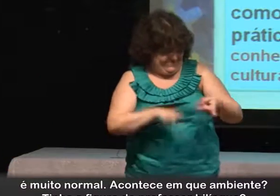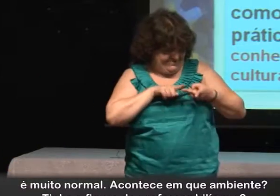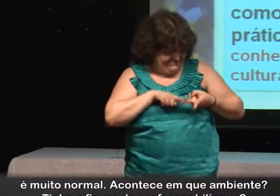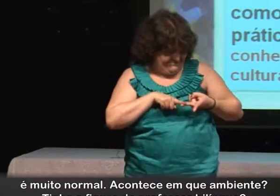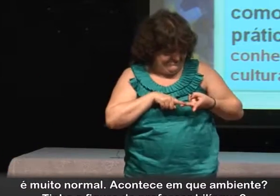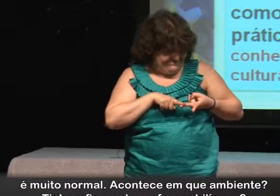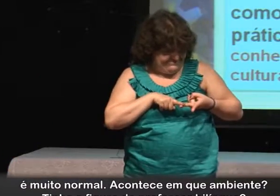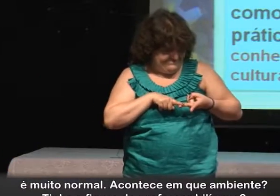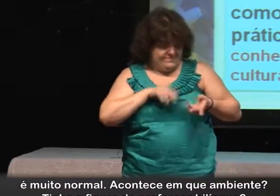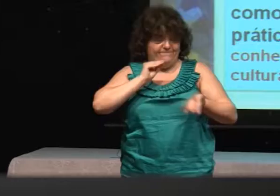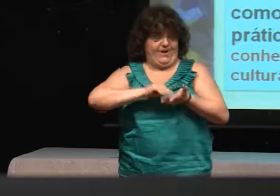professor bilíngue?